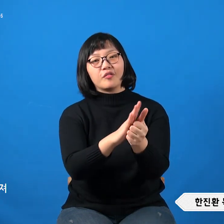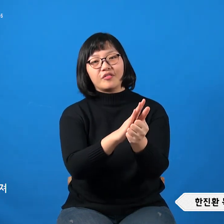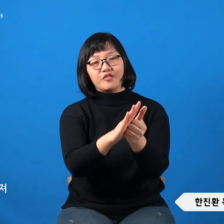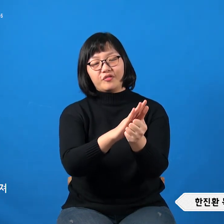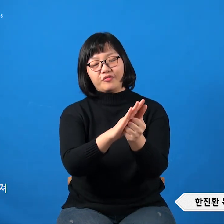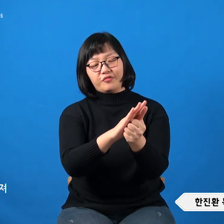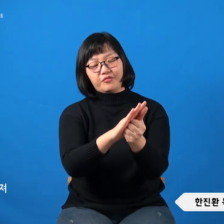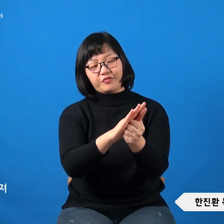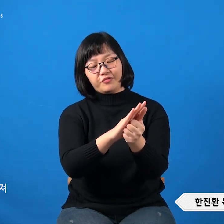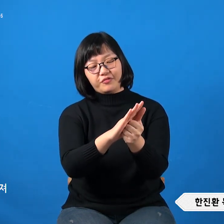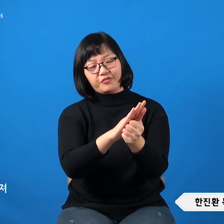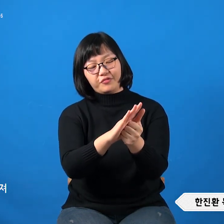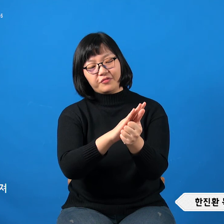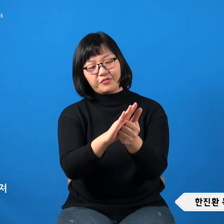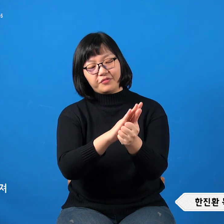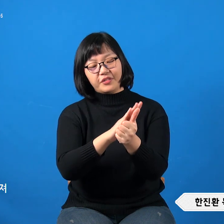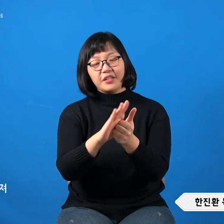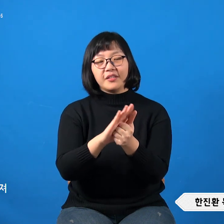어루만져